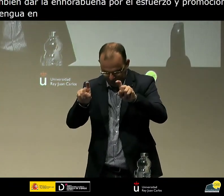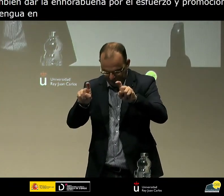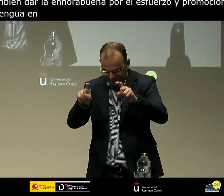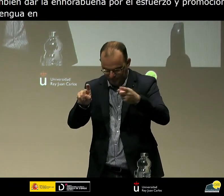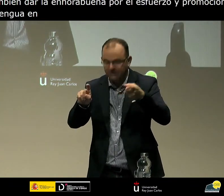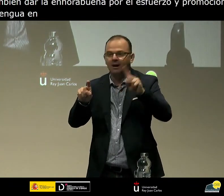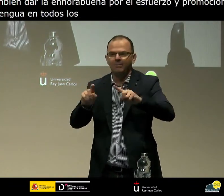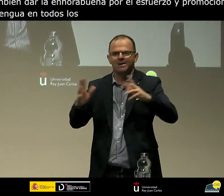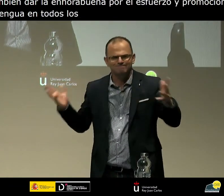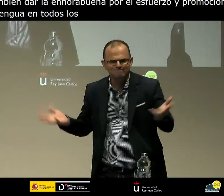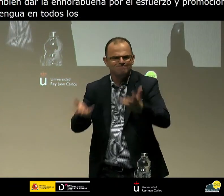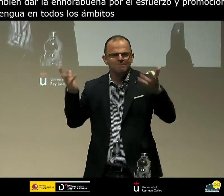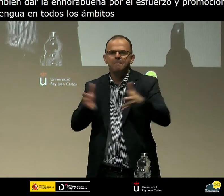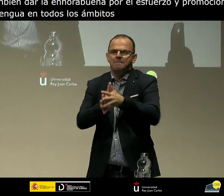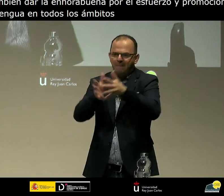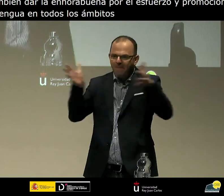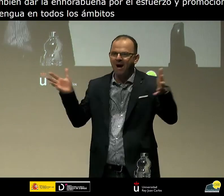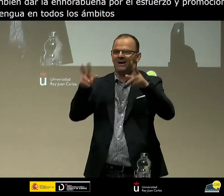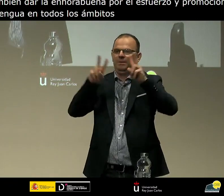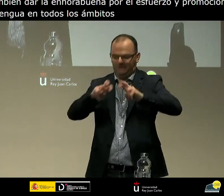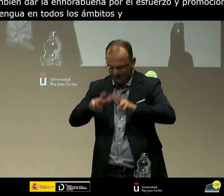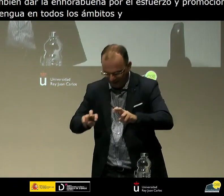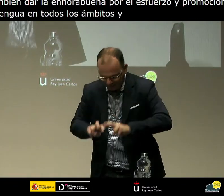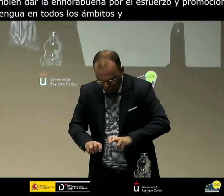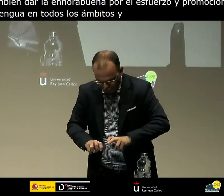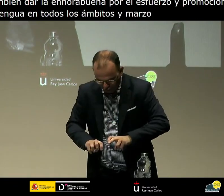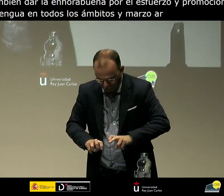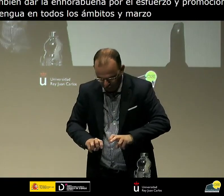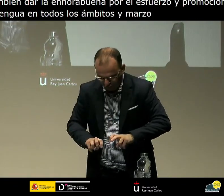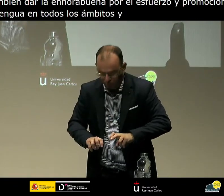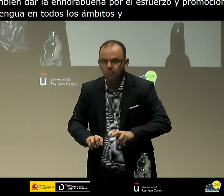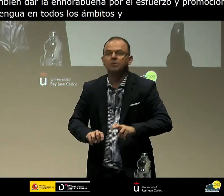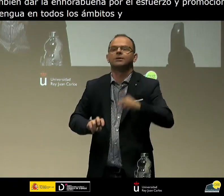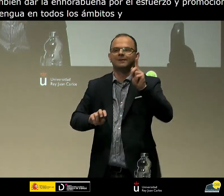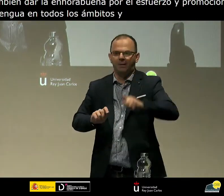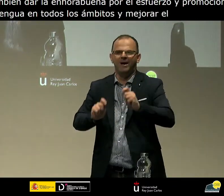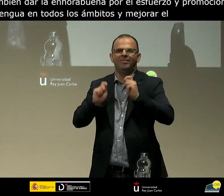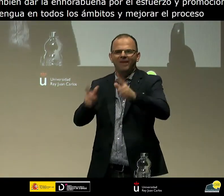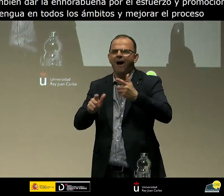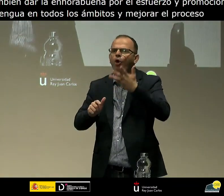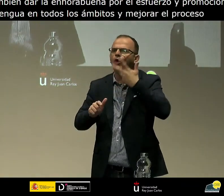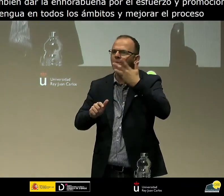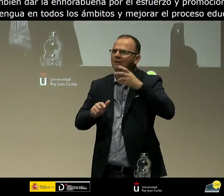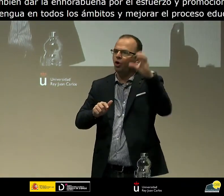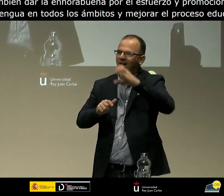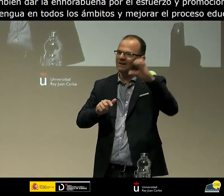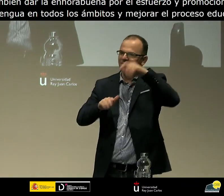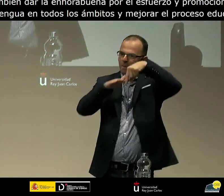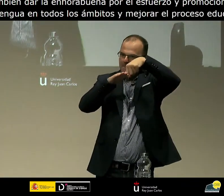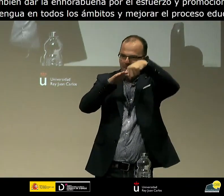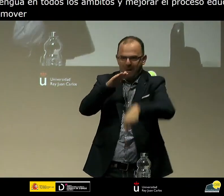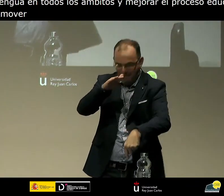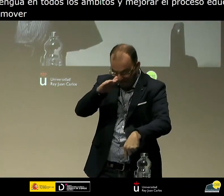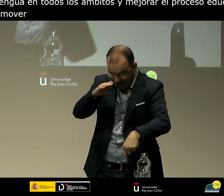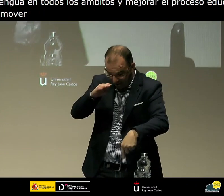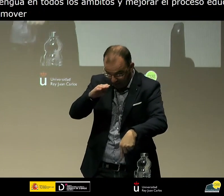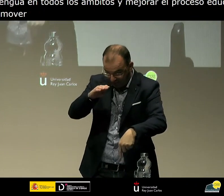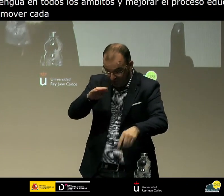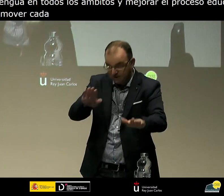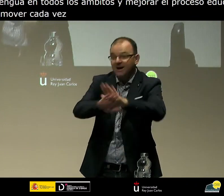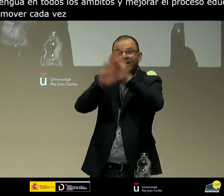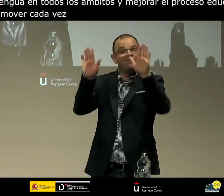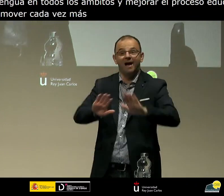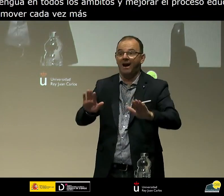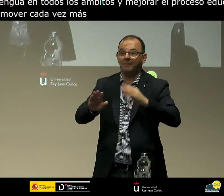el proceso educativo, así como promover cada vez más las diferentes investigaciones y dar ese